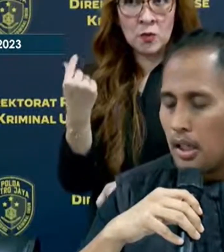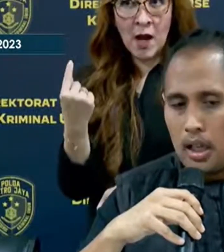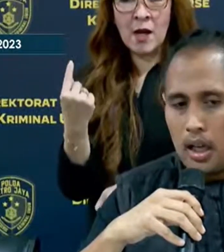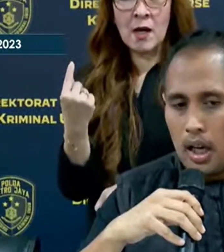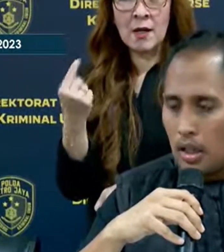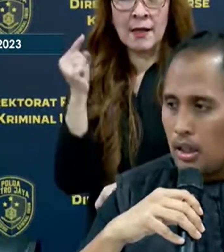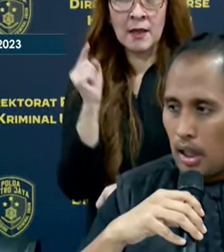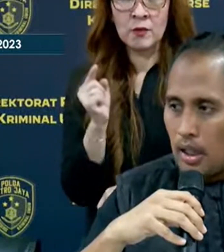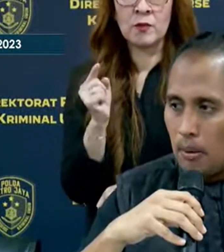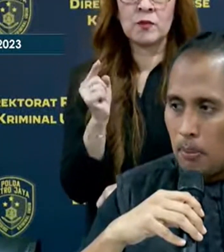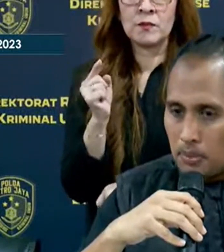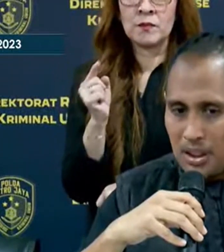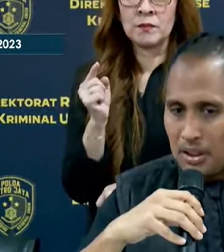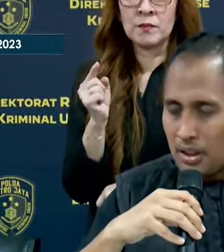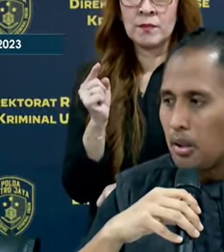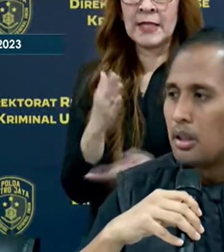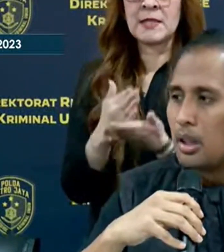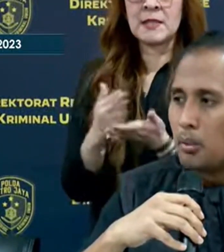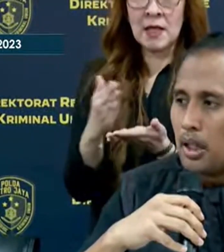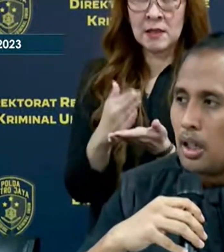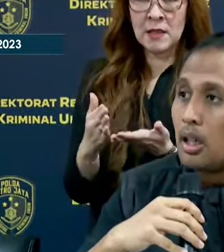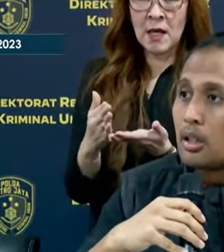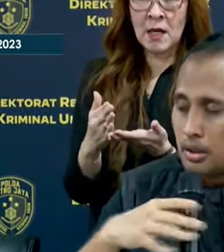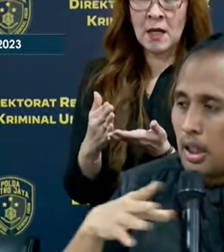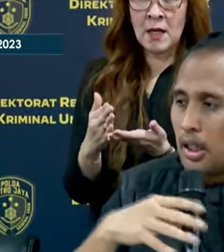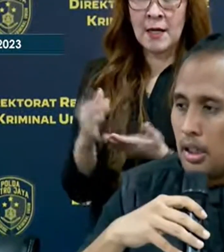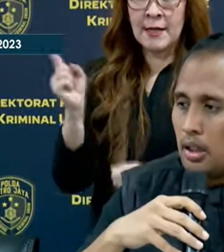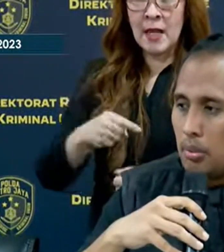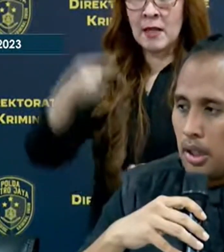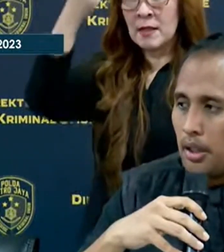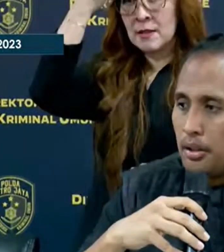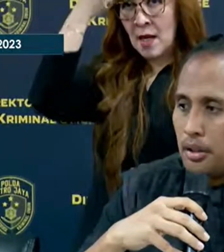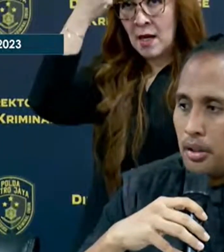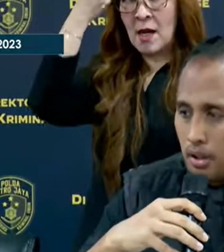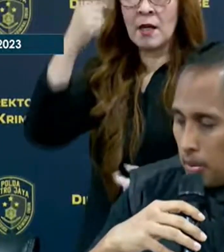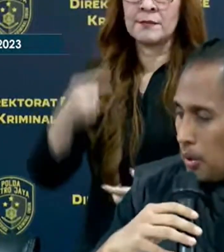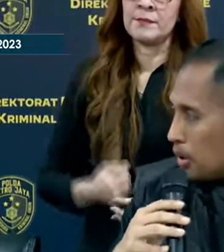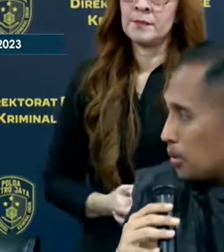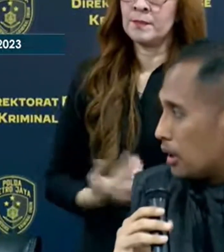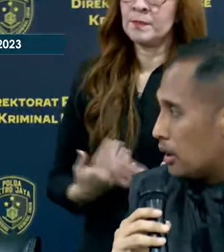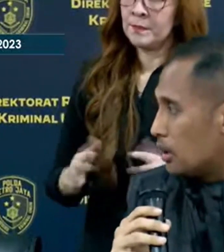padanya ada ada sisa-sisa daripada tersangka ini Demikian